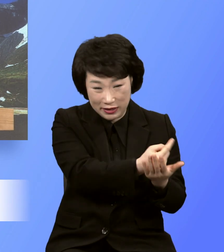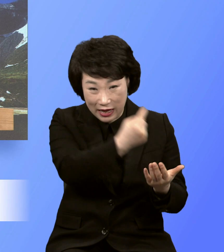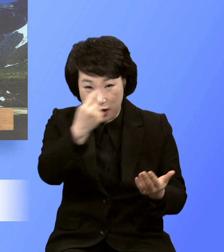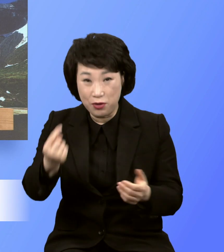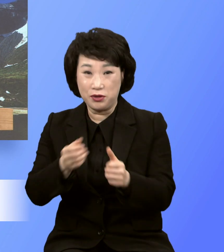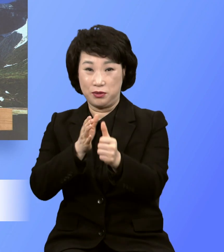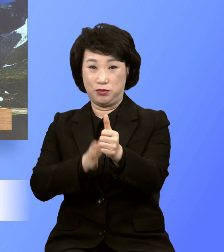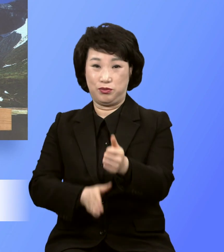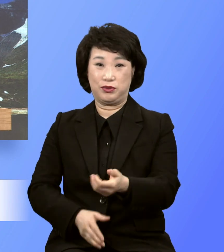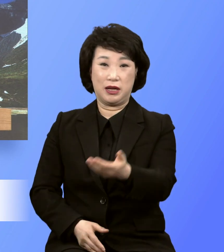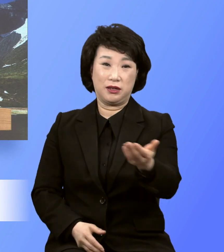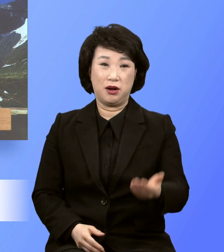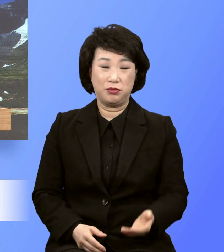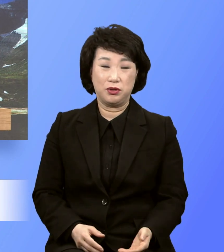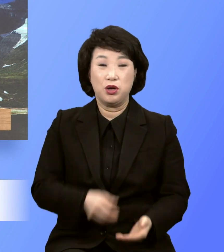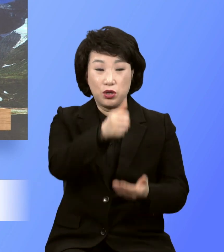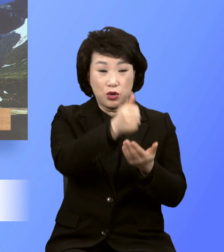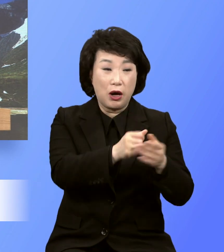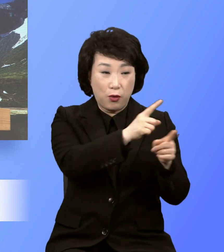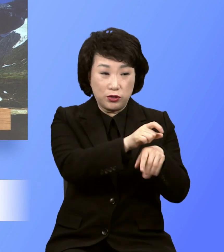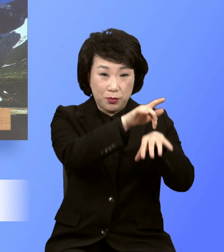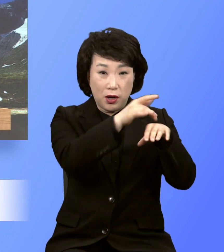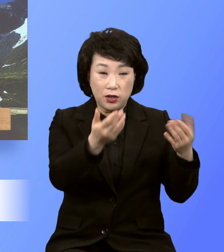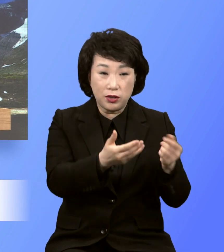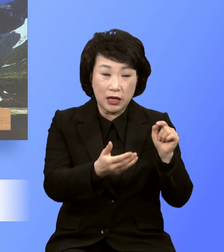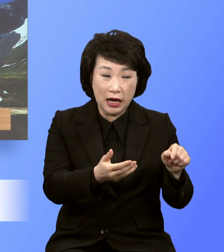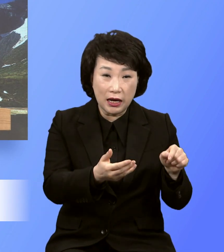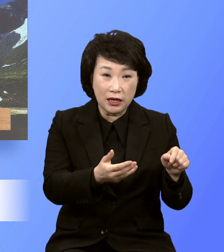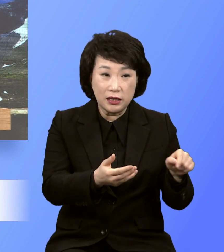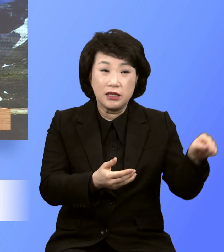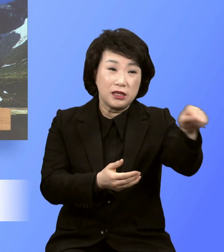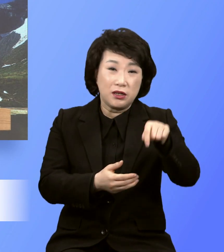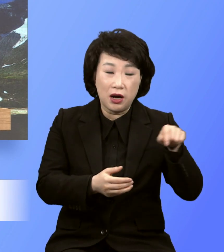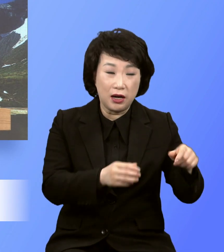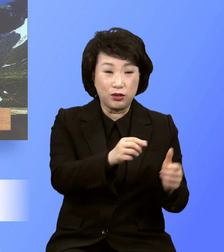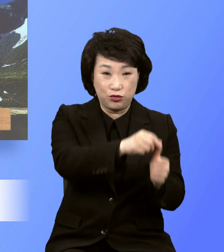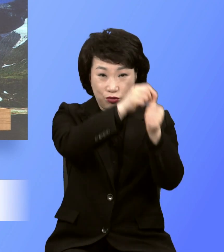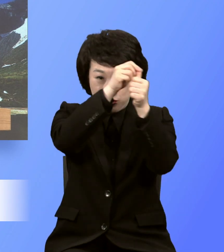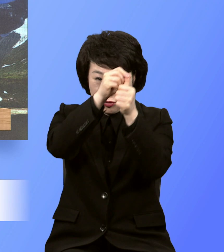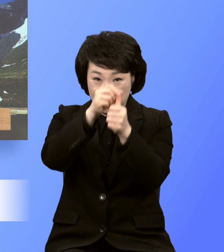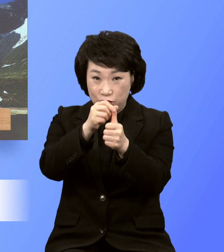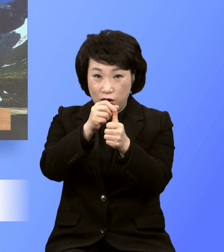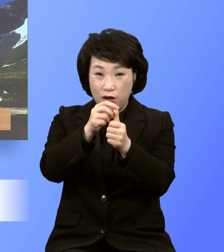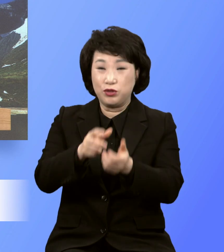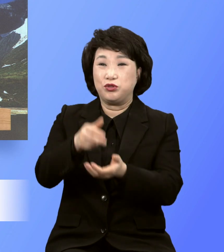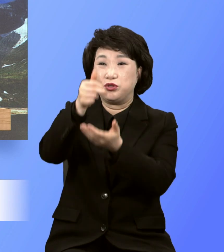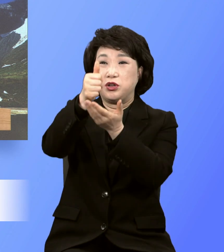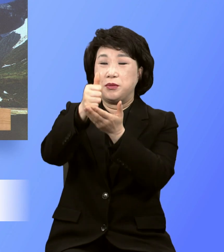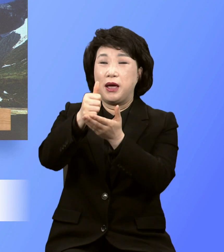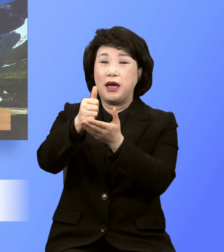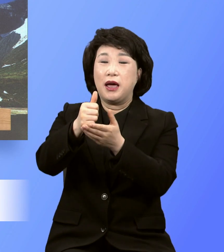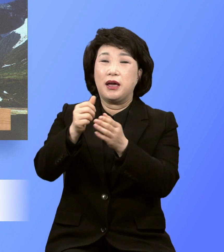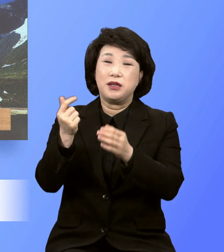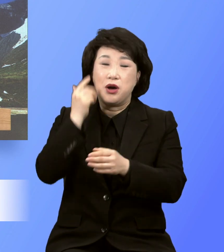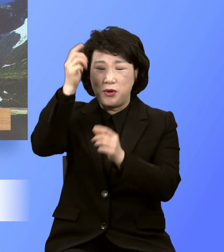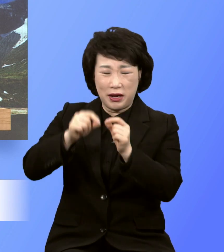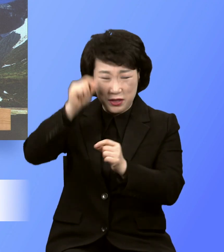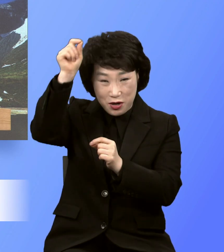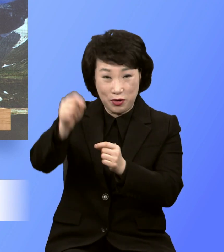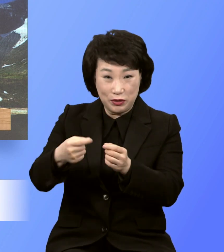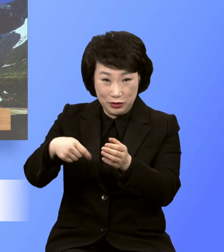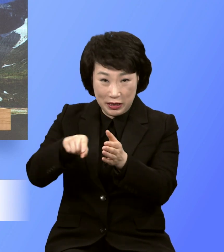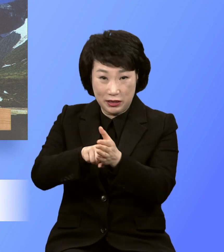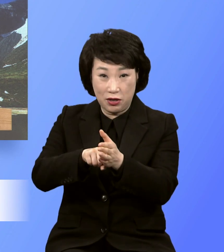벗어나야 합니다. 죄와 마귀 사단 귀신 역사의 손에서 구원하신 주님의 영원하신 영광을